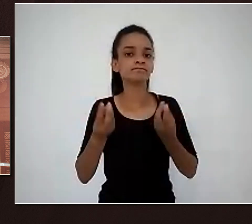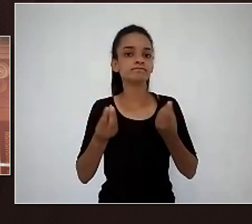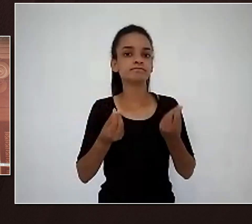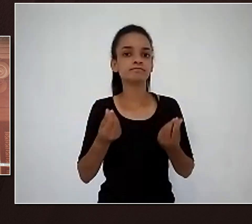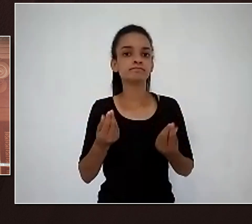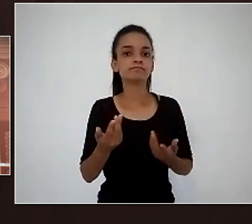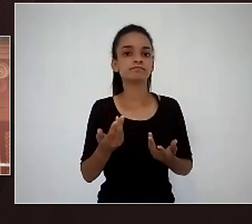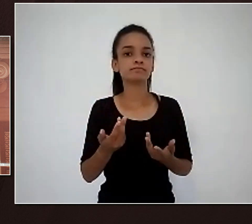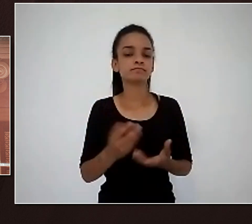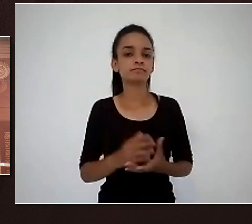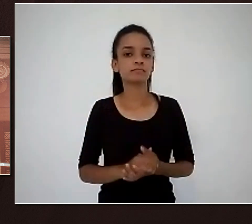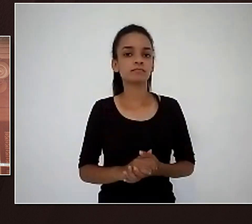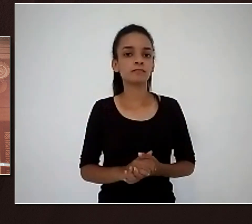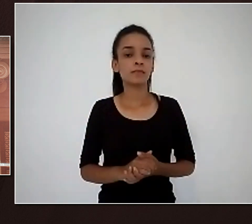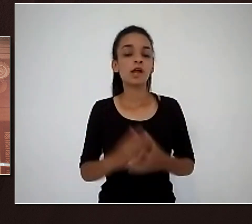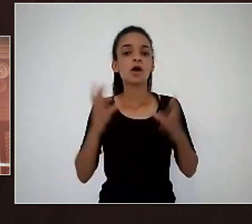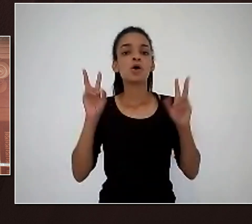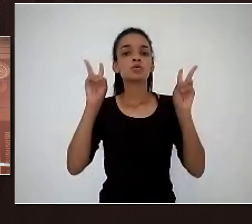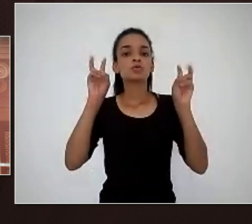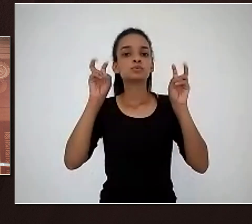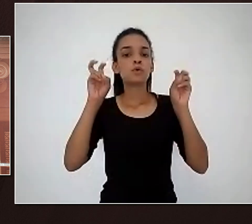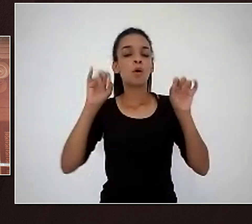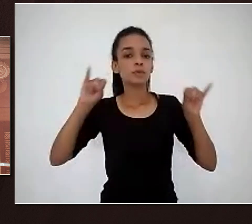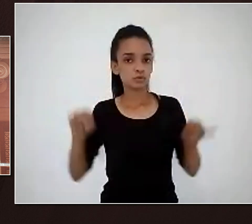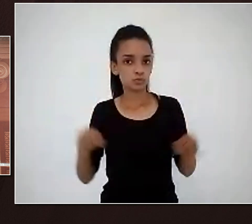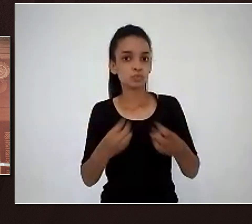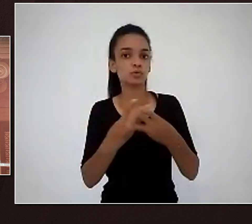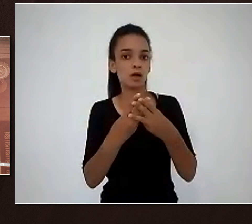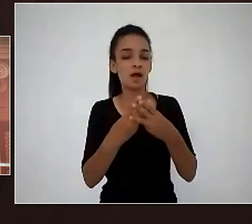sobre os judeus, né, e também